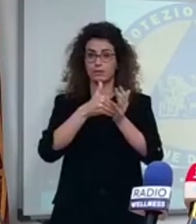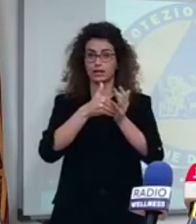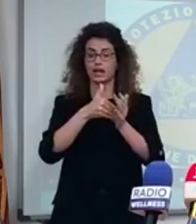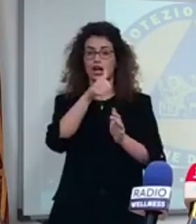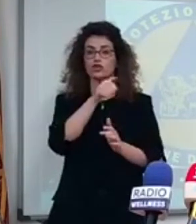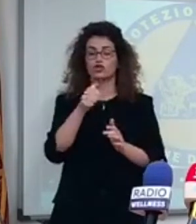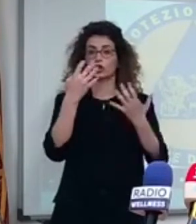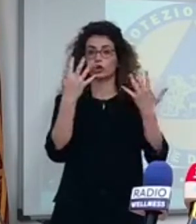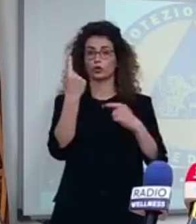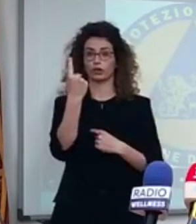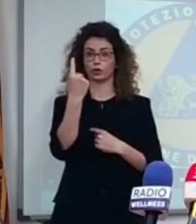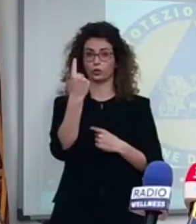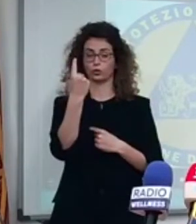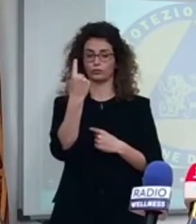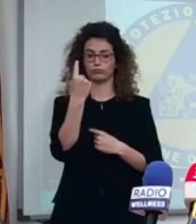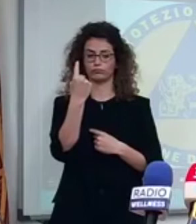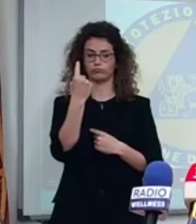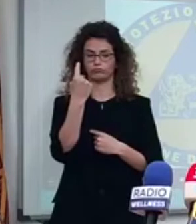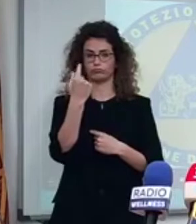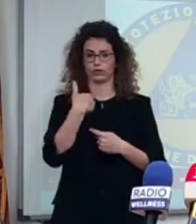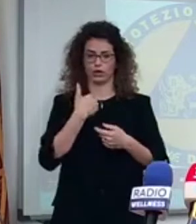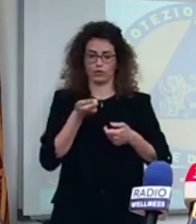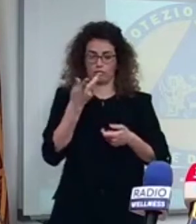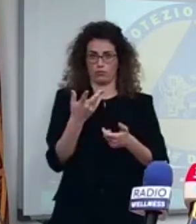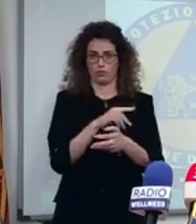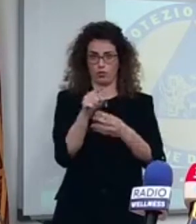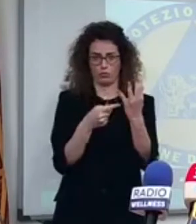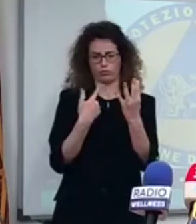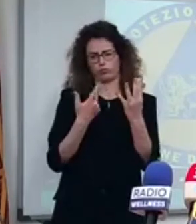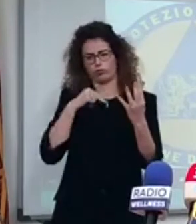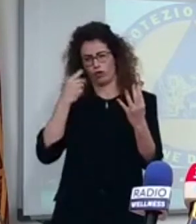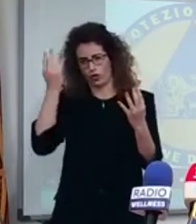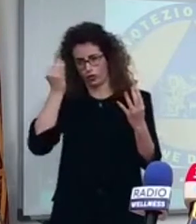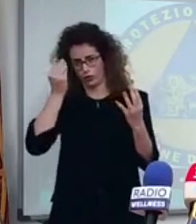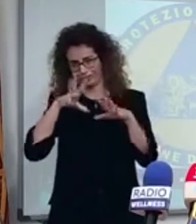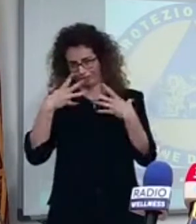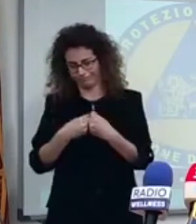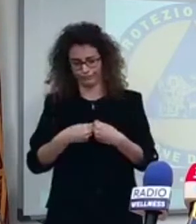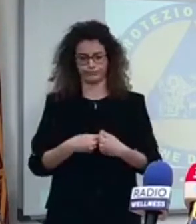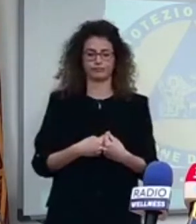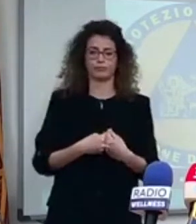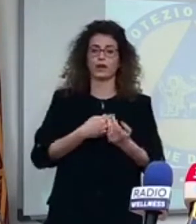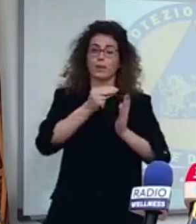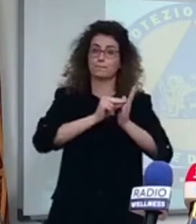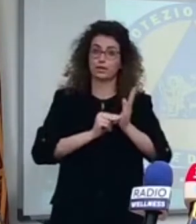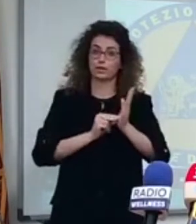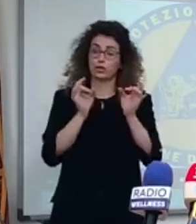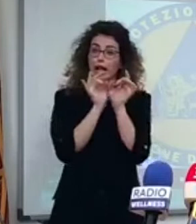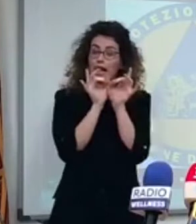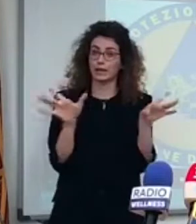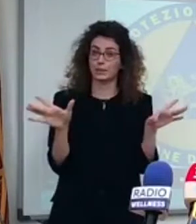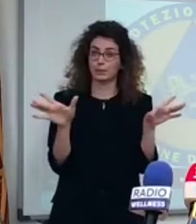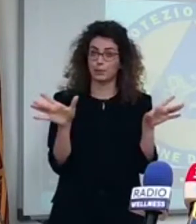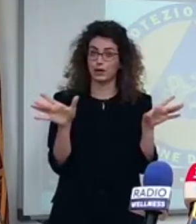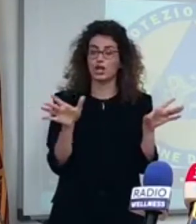176.191. Vi dico questi quattro dati per farvi un ragionamento. Di prenotazioni libere ne